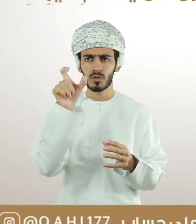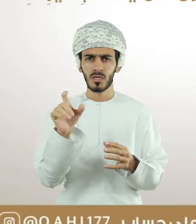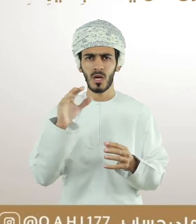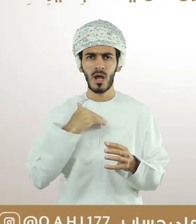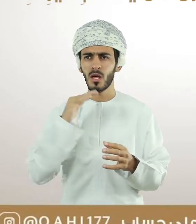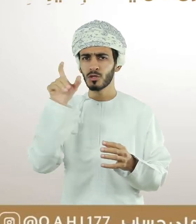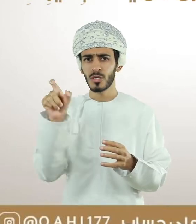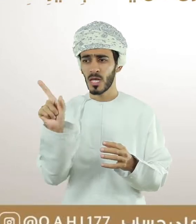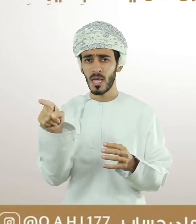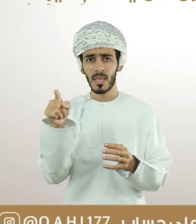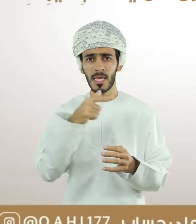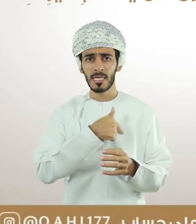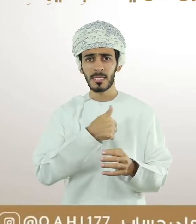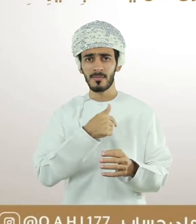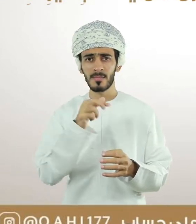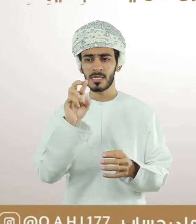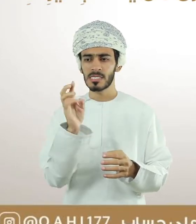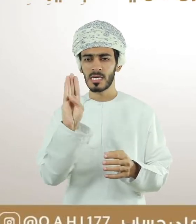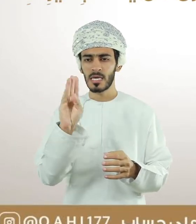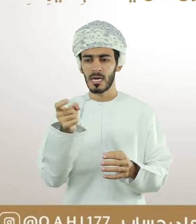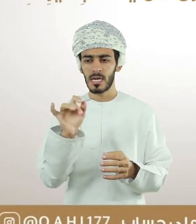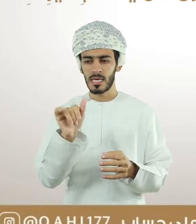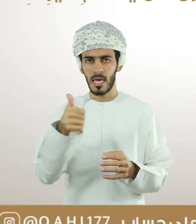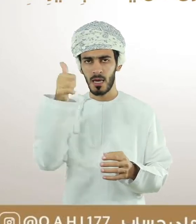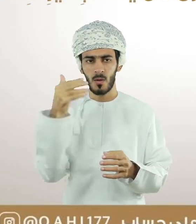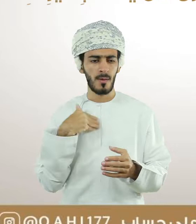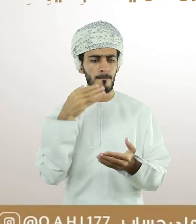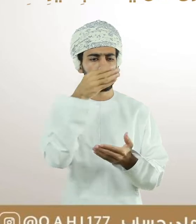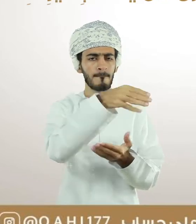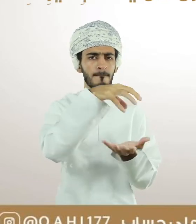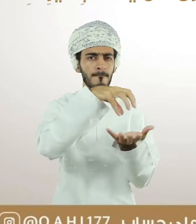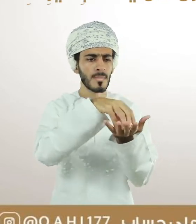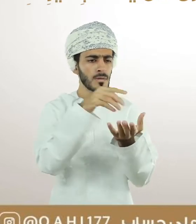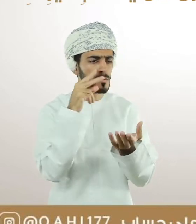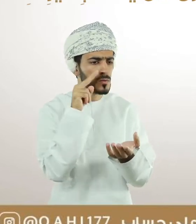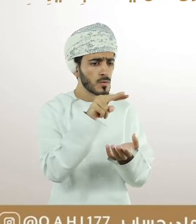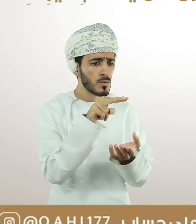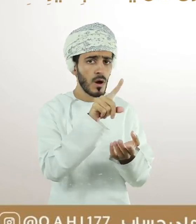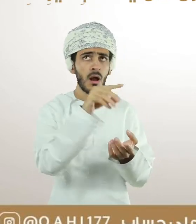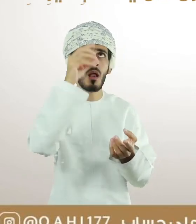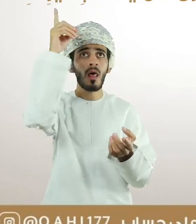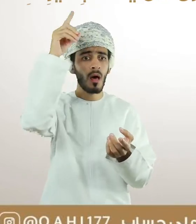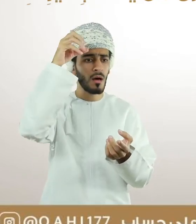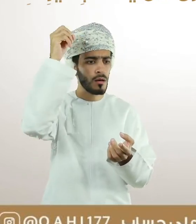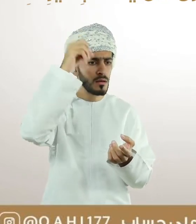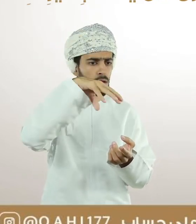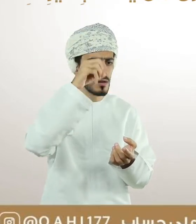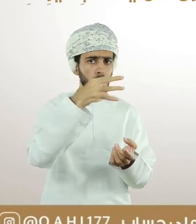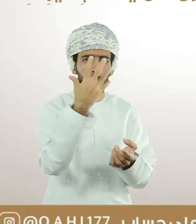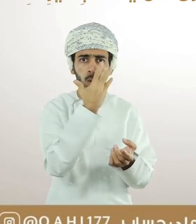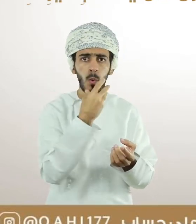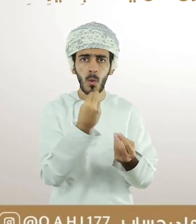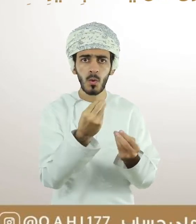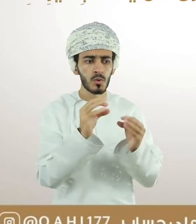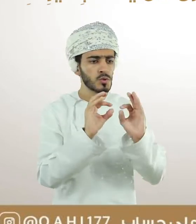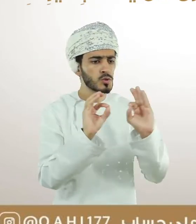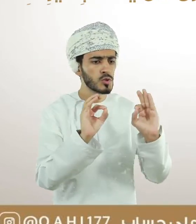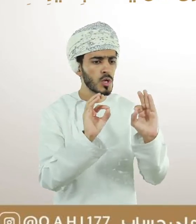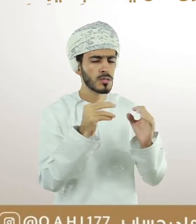دخل عليها زكريا المحراب وجد عندها